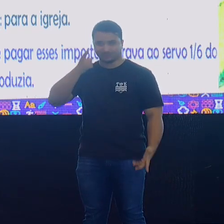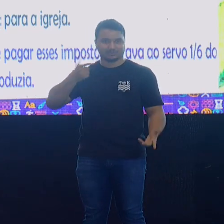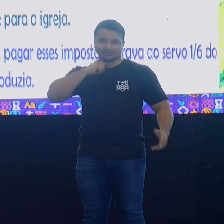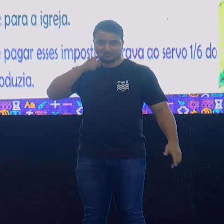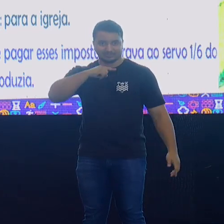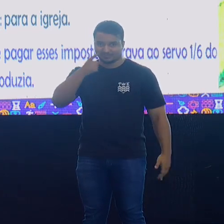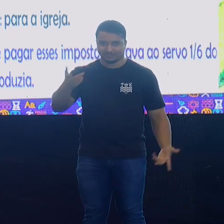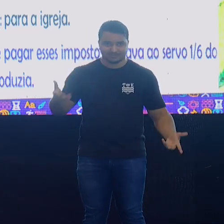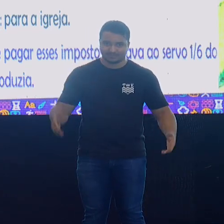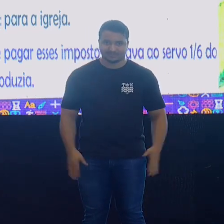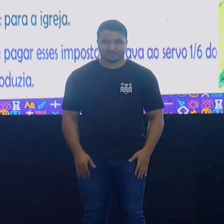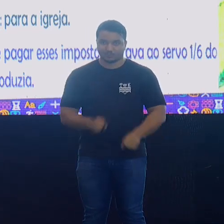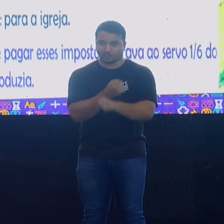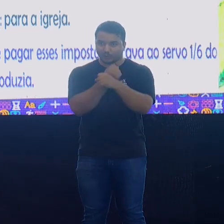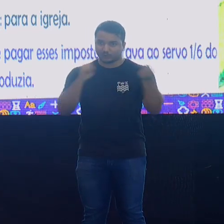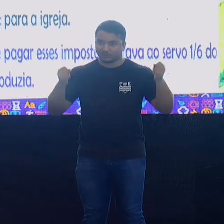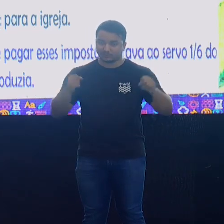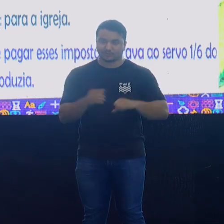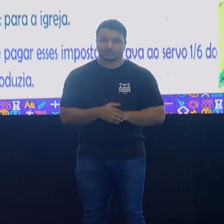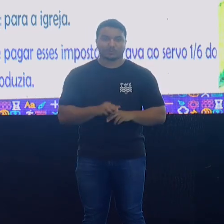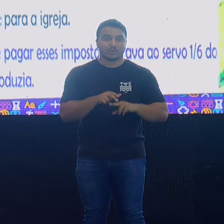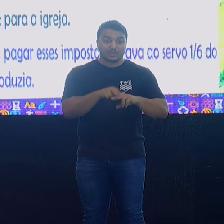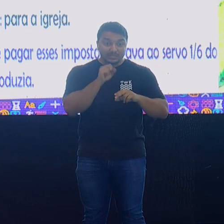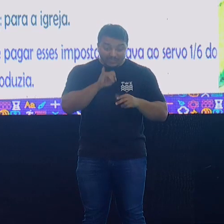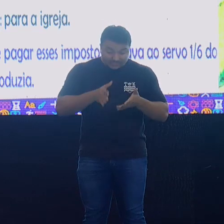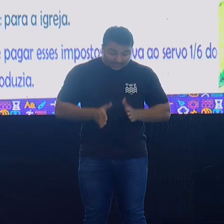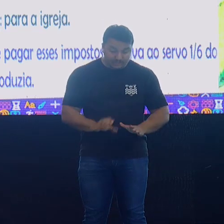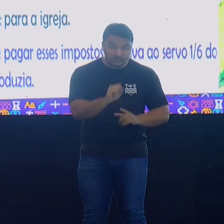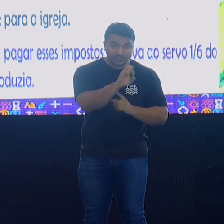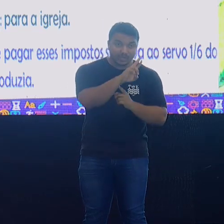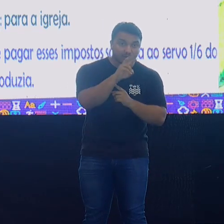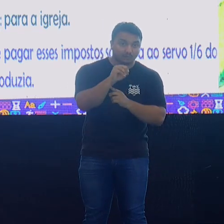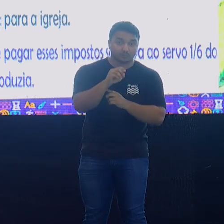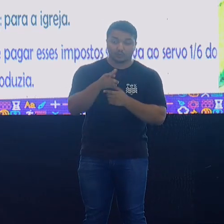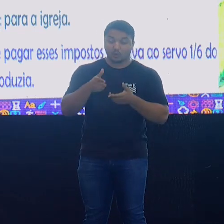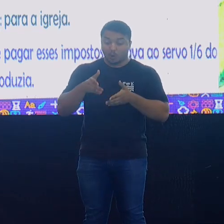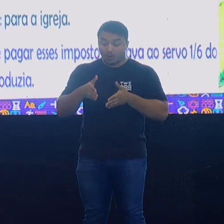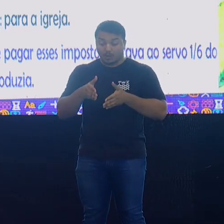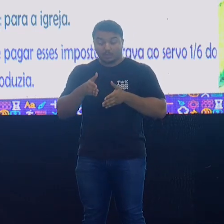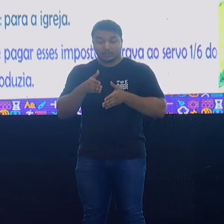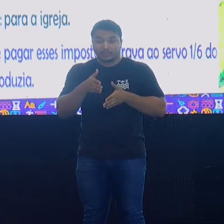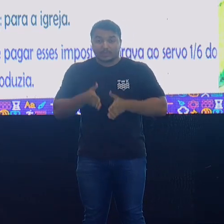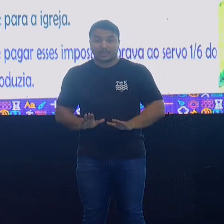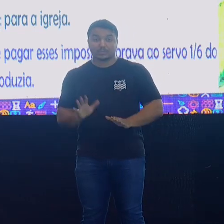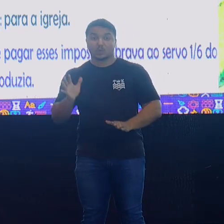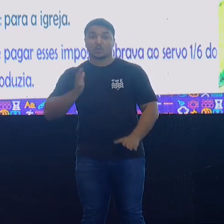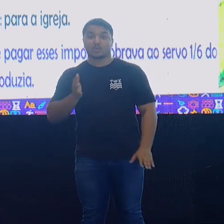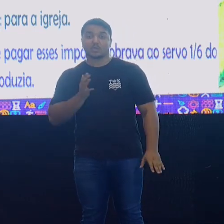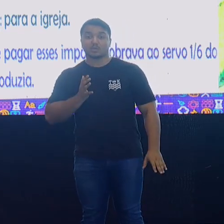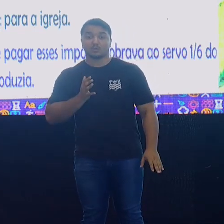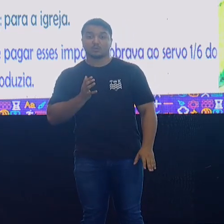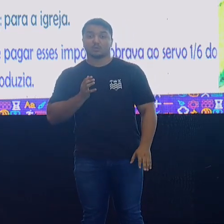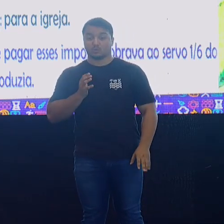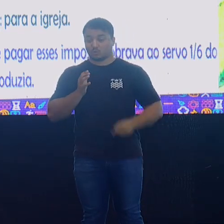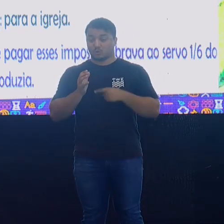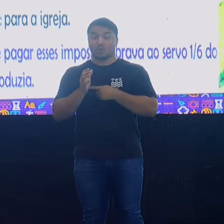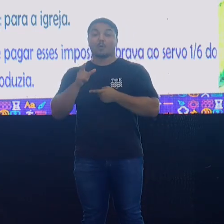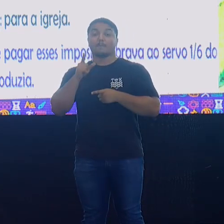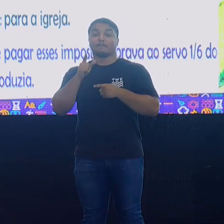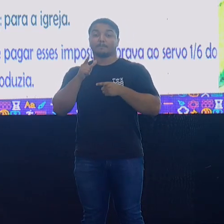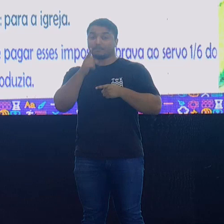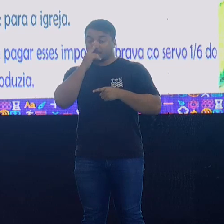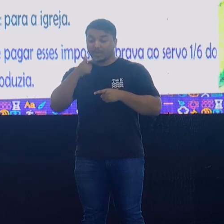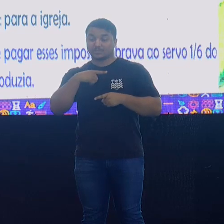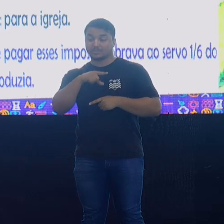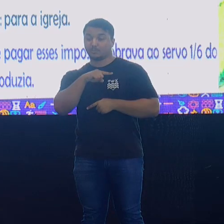Então vamos de novo. Nasceu servo, morreu? Nasceu nobre, morreu? Ou se tornou um membro do?